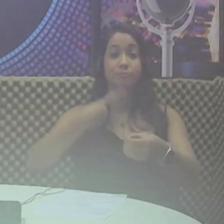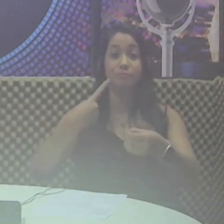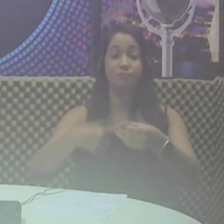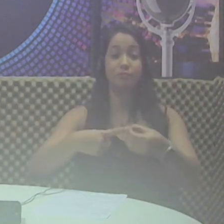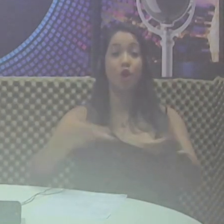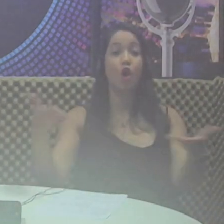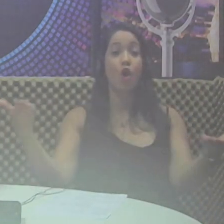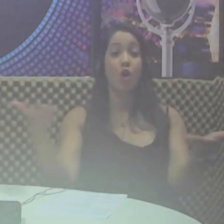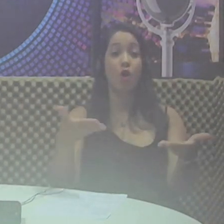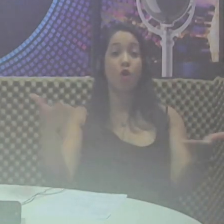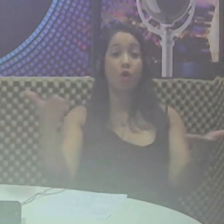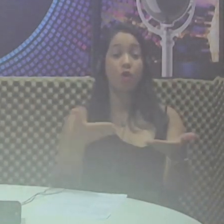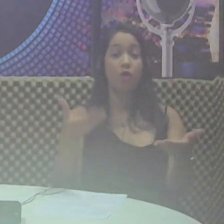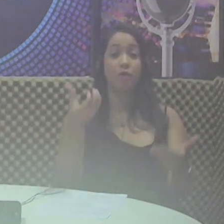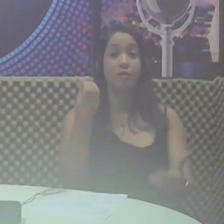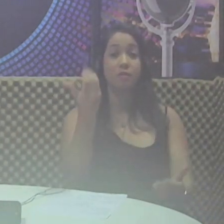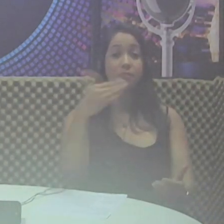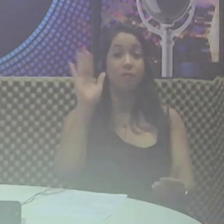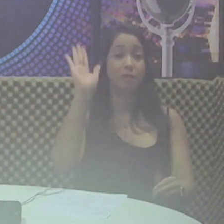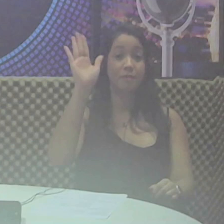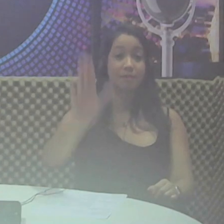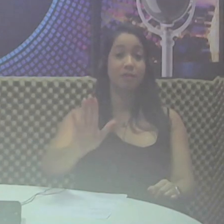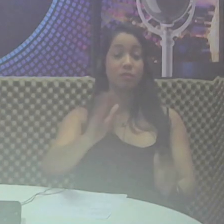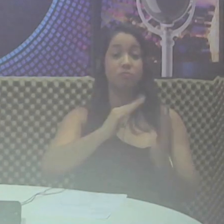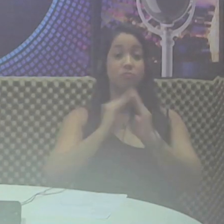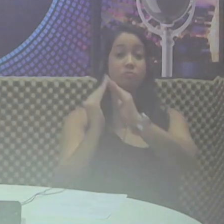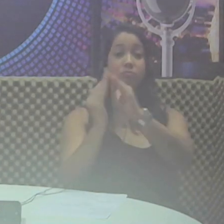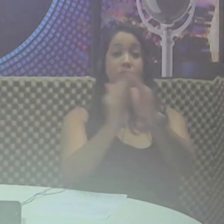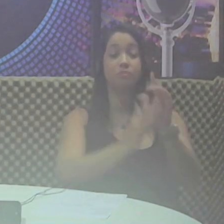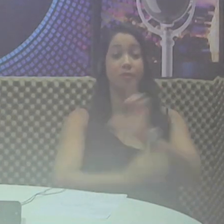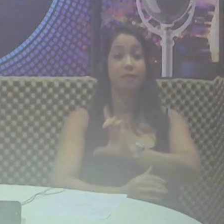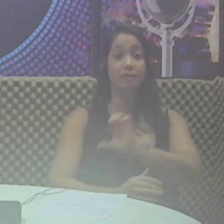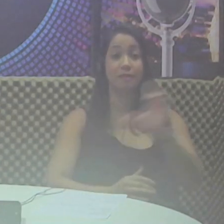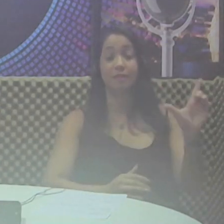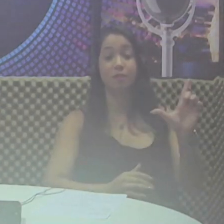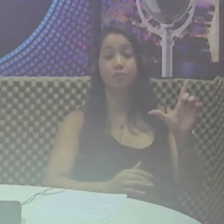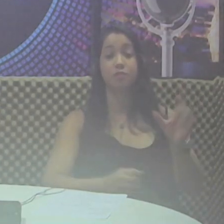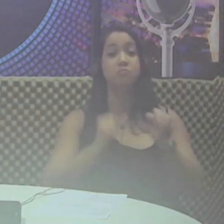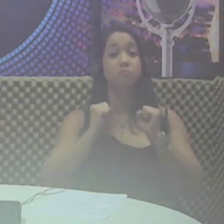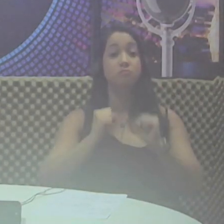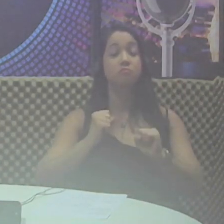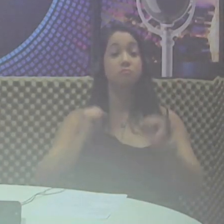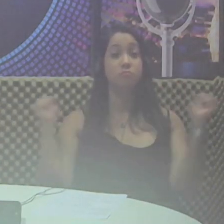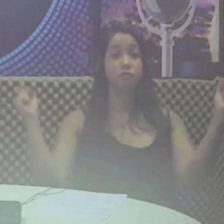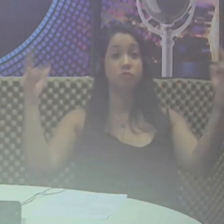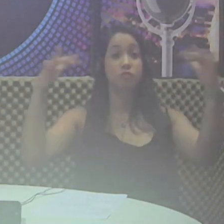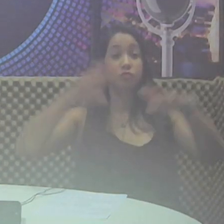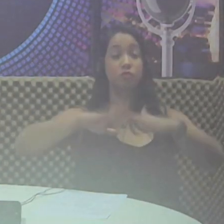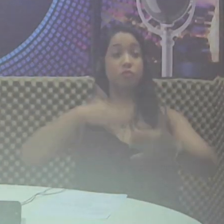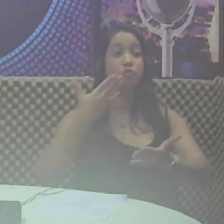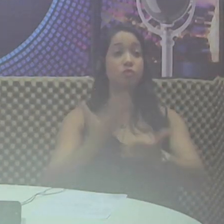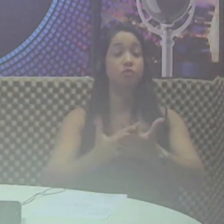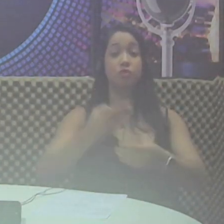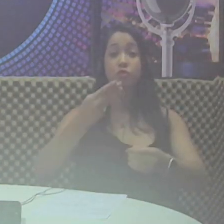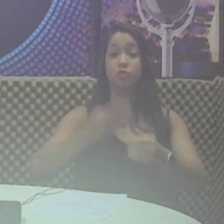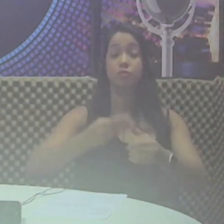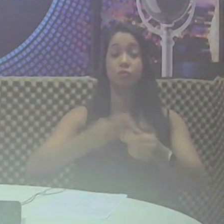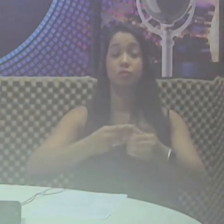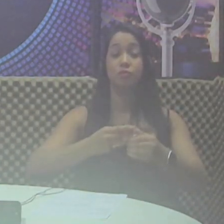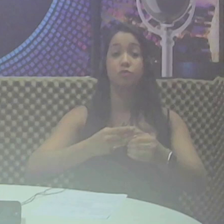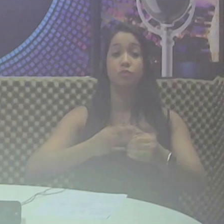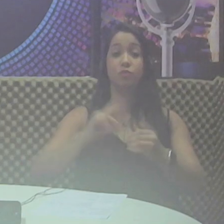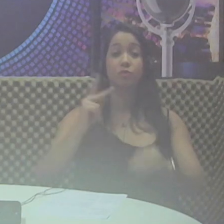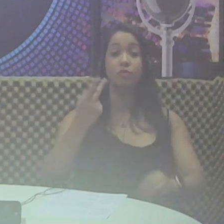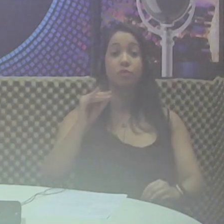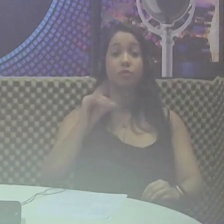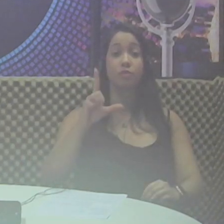Hoje, às 18h30 da tarde, moradores do setor leste poderão se reunir na Escola Municipal Hilda Leão Carneiro,